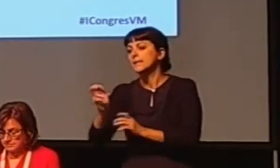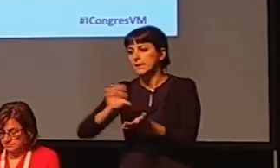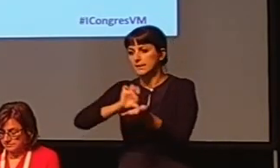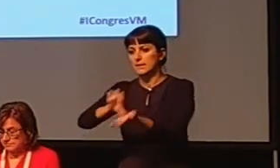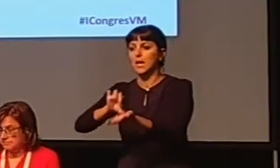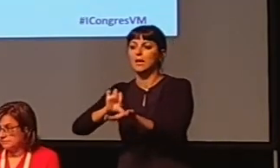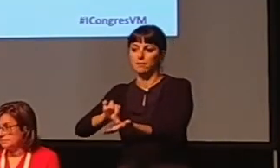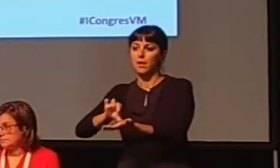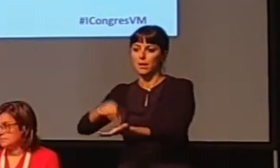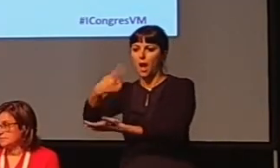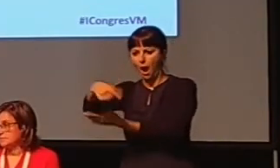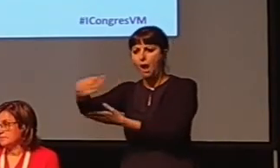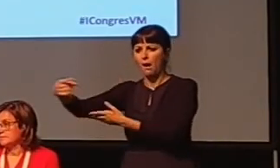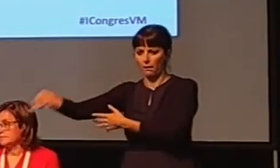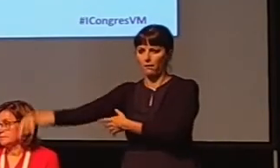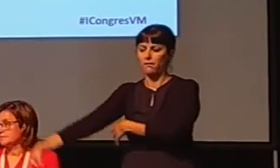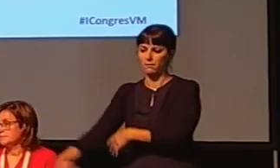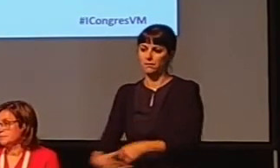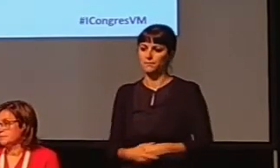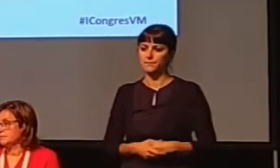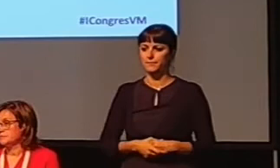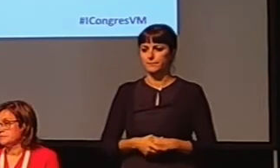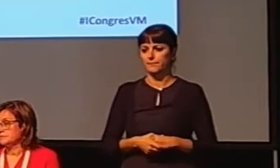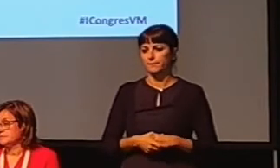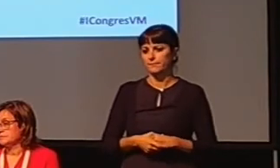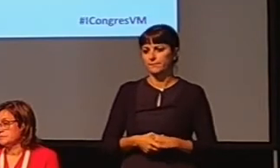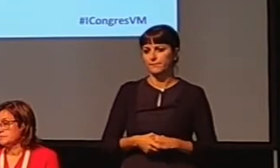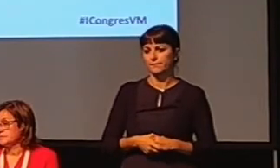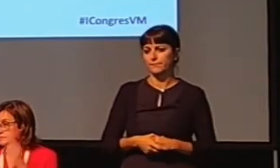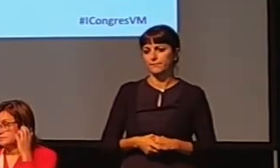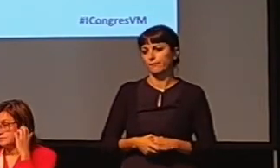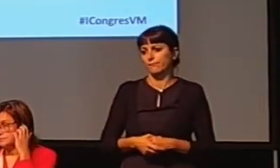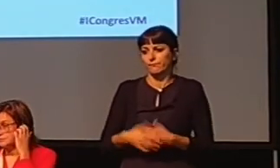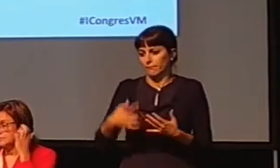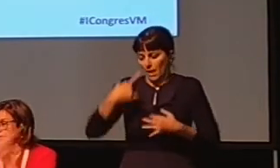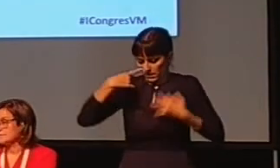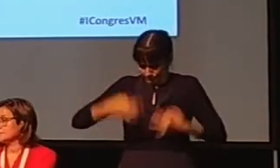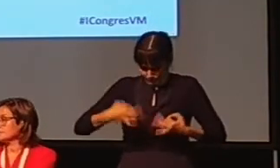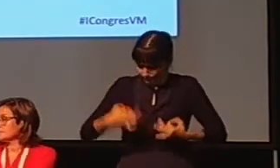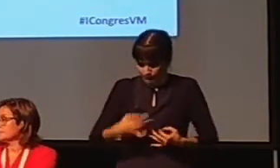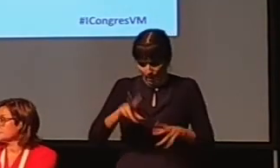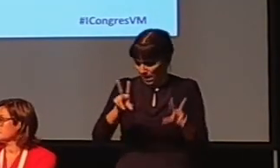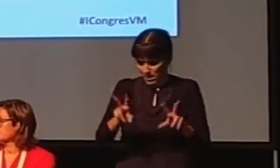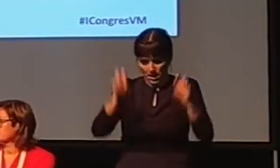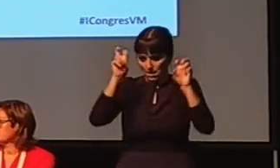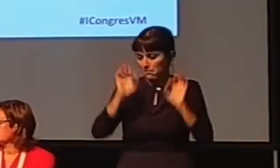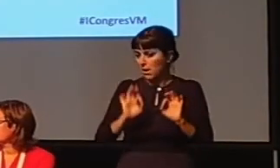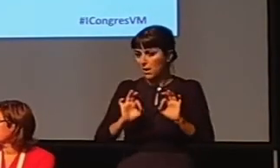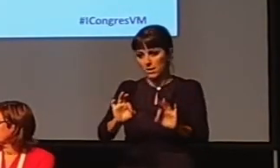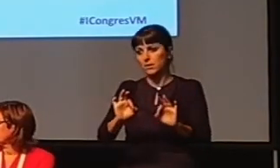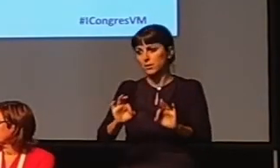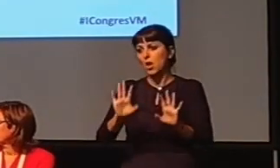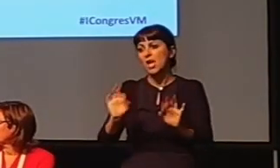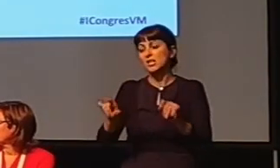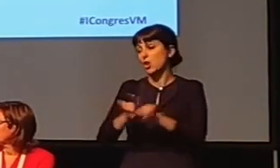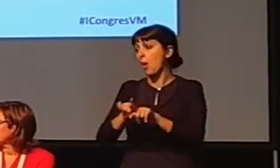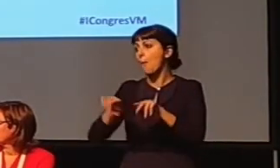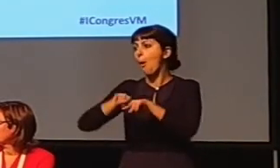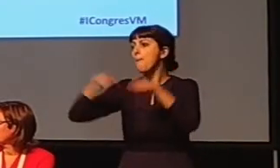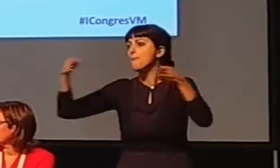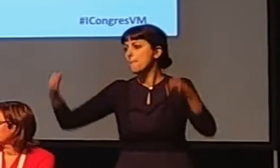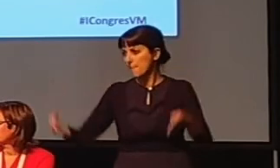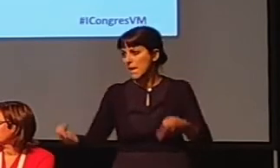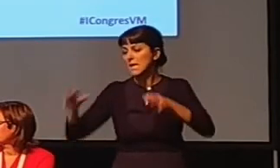serveis que hi ha, o realment aquest tema se mereix una mesa exclusiva, o